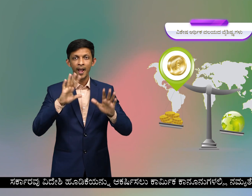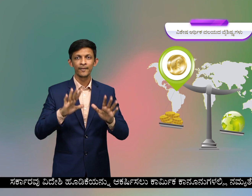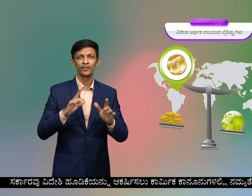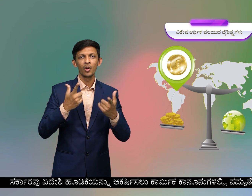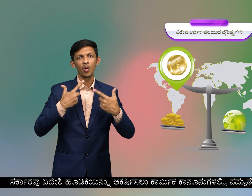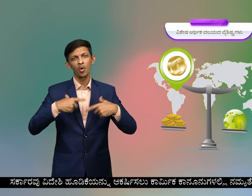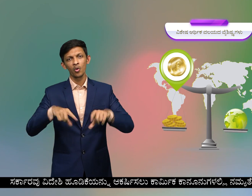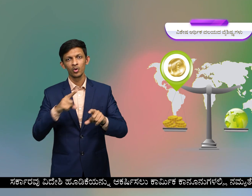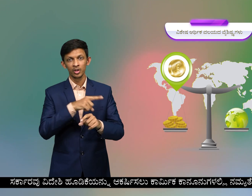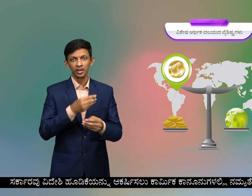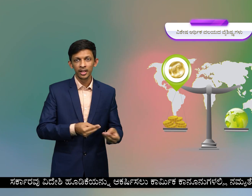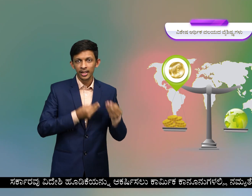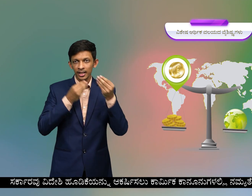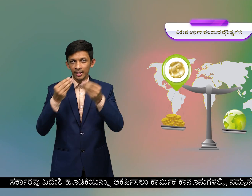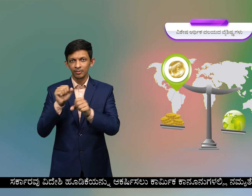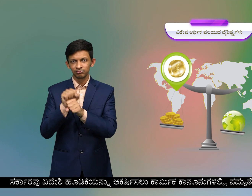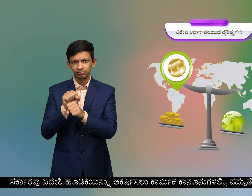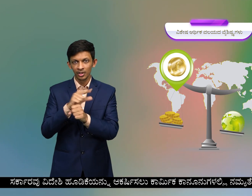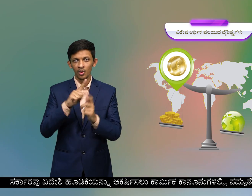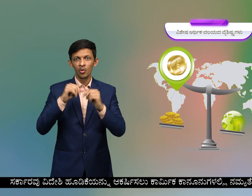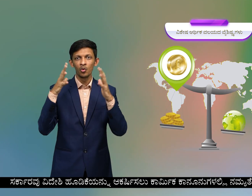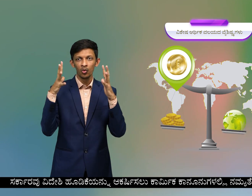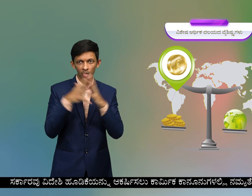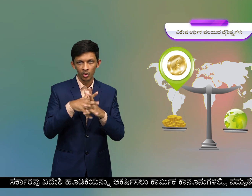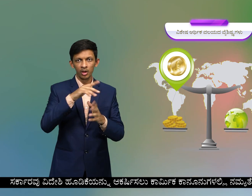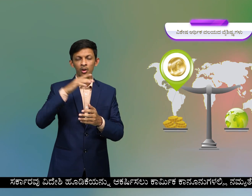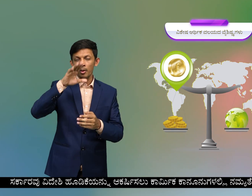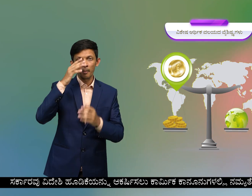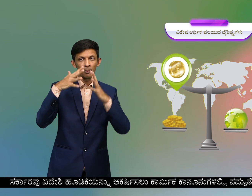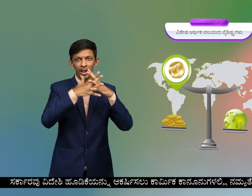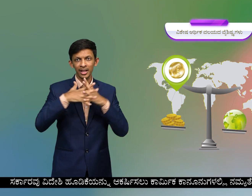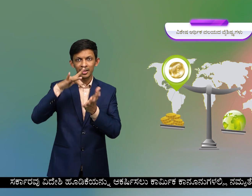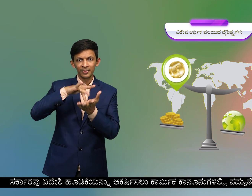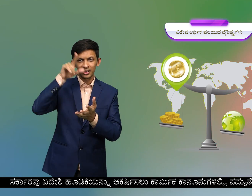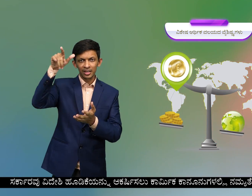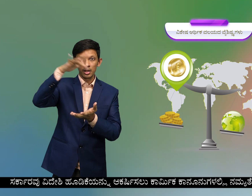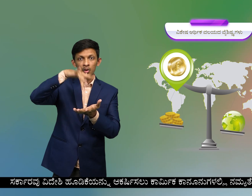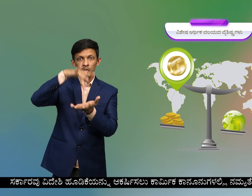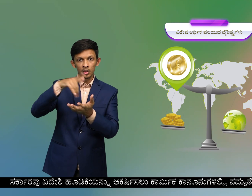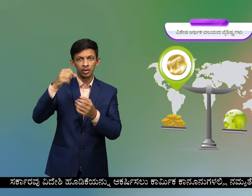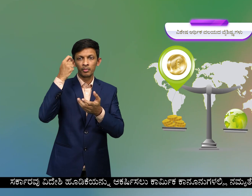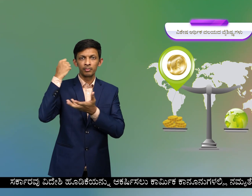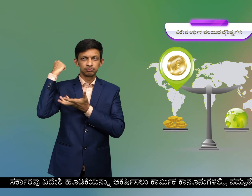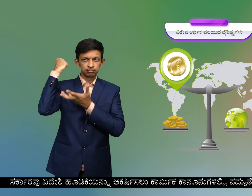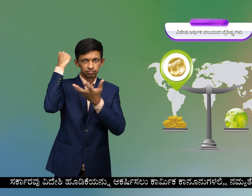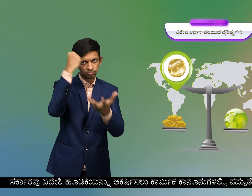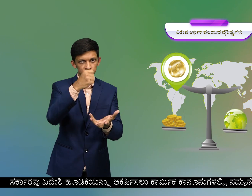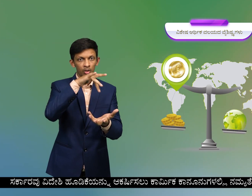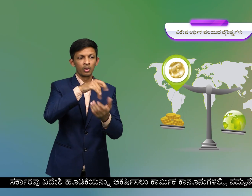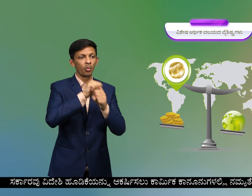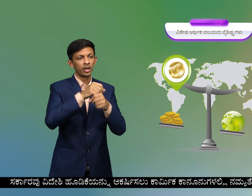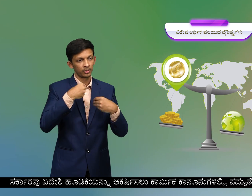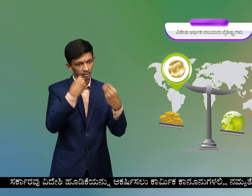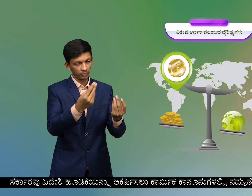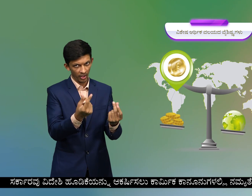ಸರ್ಕಾರವು ವಿದೇಶಿ ಹೂಡಿಕೆಯನ್ನು ಆಕರ್ಷಿಸಲು ಕಾರ್ಮಿಕ ಕಾನೂನುಗಳಲ್ಲಿ ನಮ್ಯತೆಯನ್ನು ಸಹ ಅನುಮತಿಸಿದೆ.